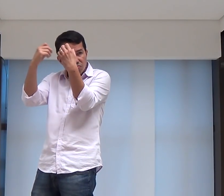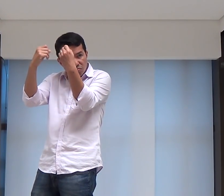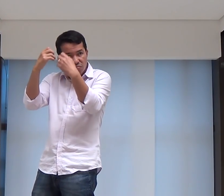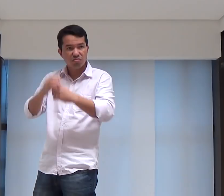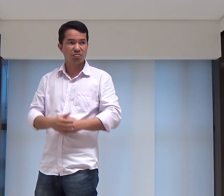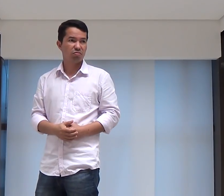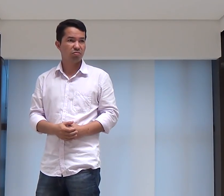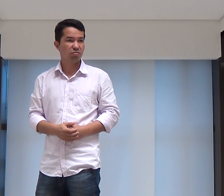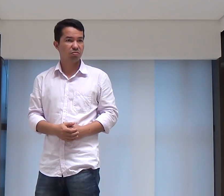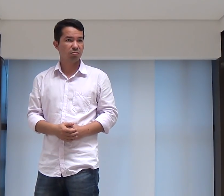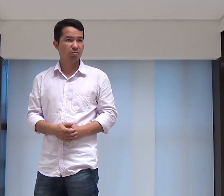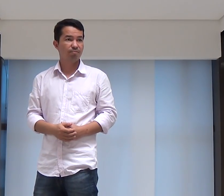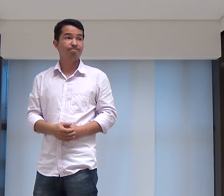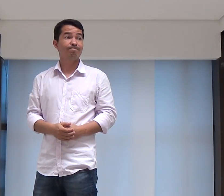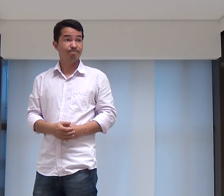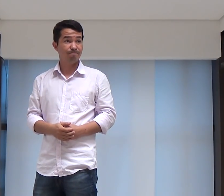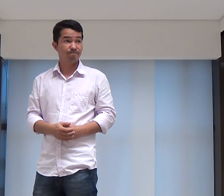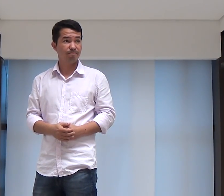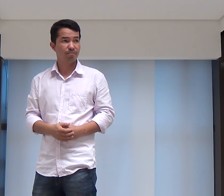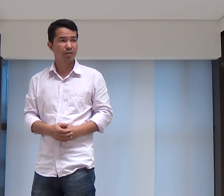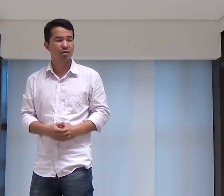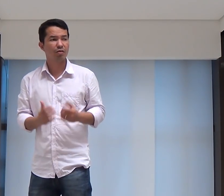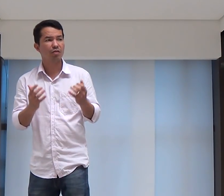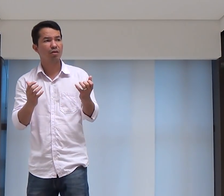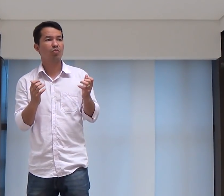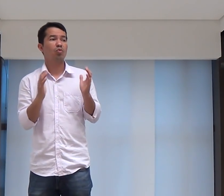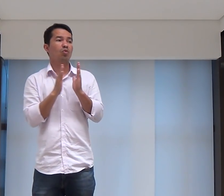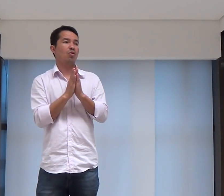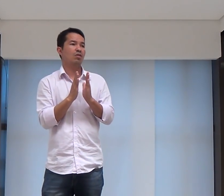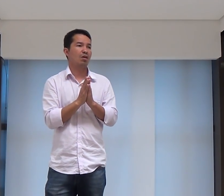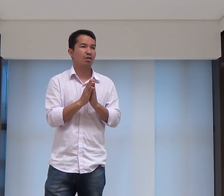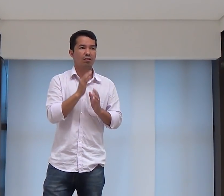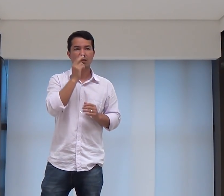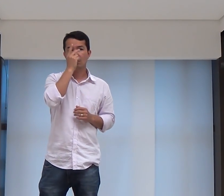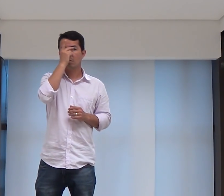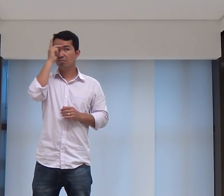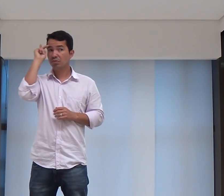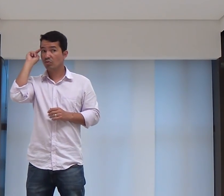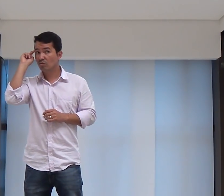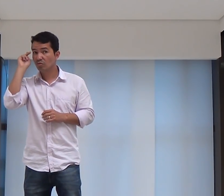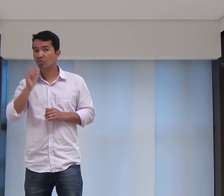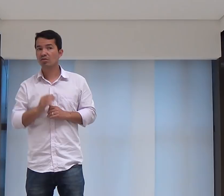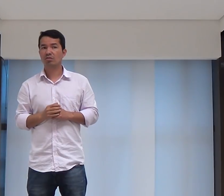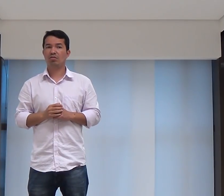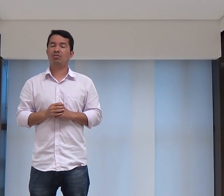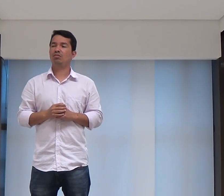Possa guiar sua mente. Possa te ensinar. Eu quero orar com pessoas.